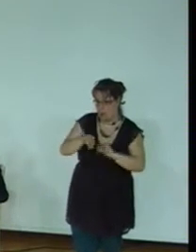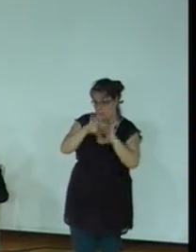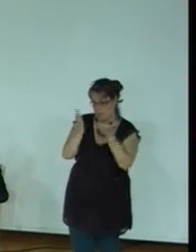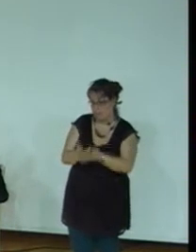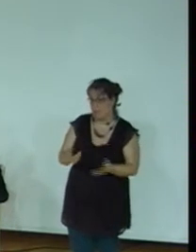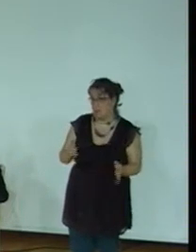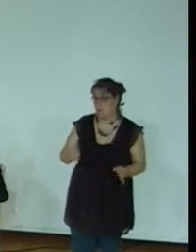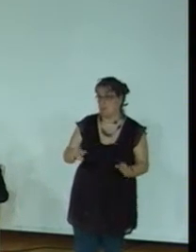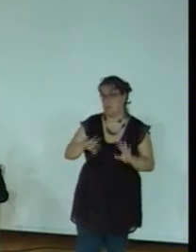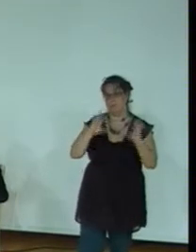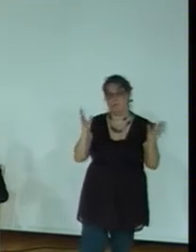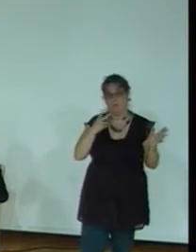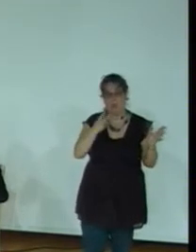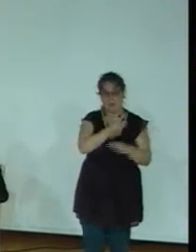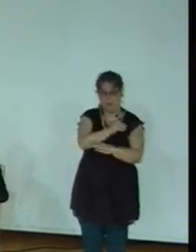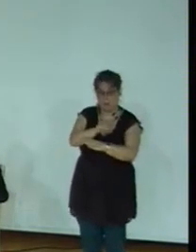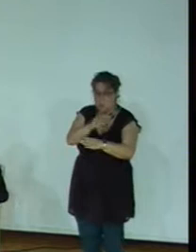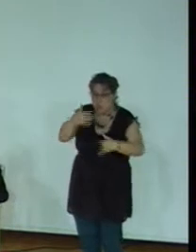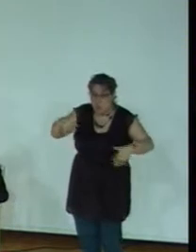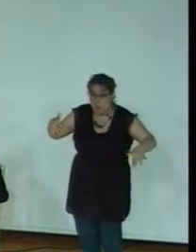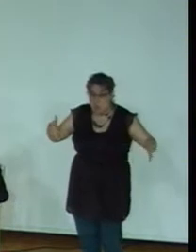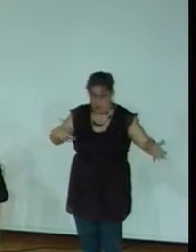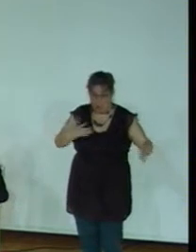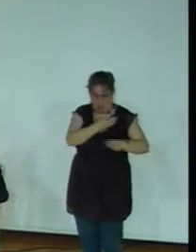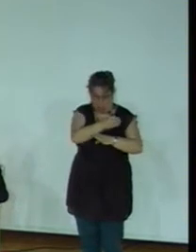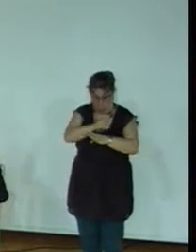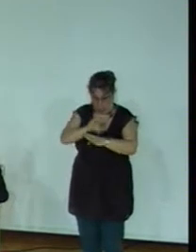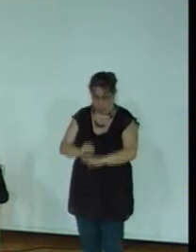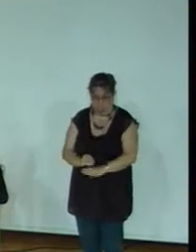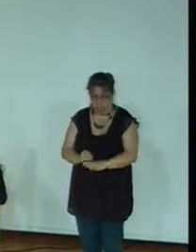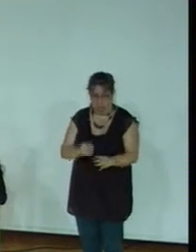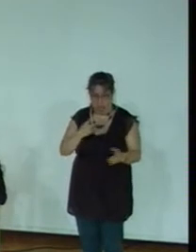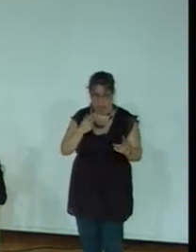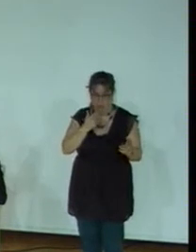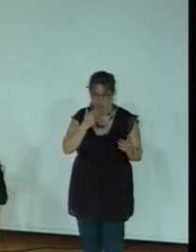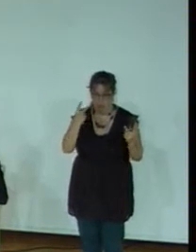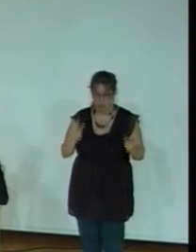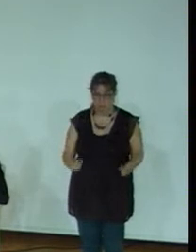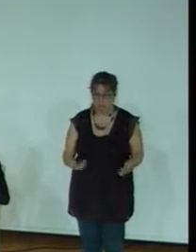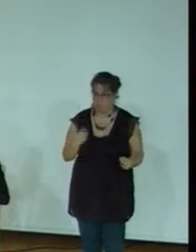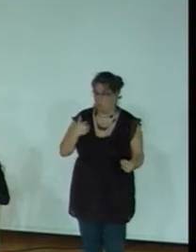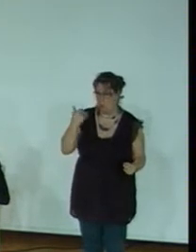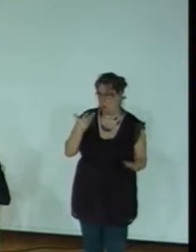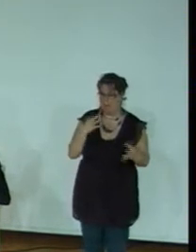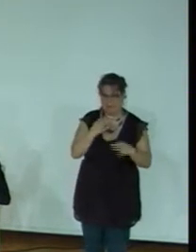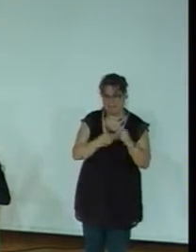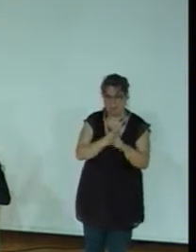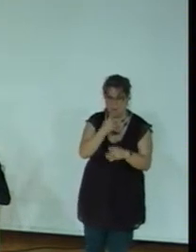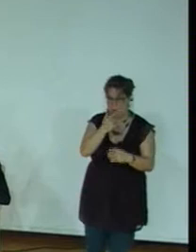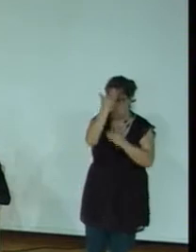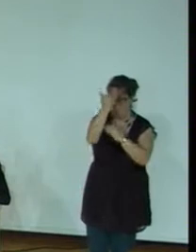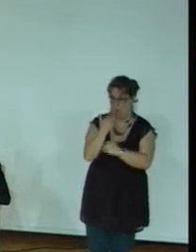état. On a vraiment l'impression, depuis moi en tout cas, depuis une dizaine d'années, qu'on est de moins en moins bien